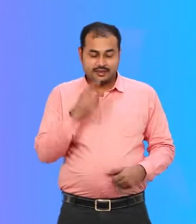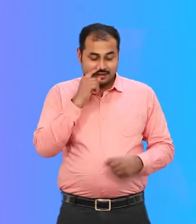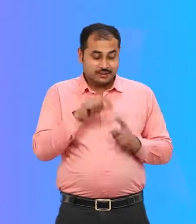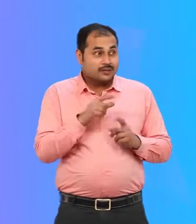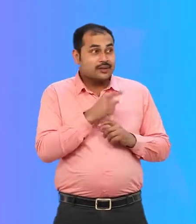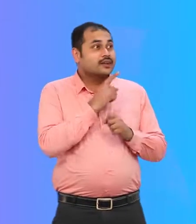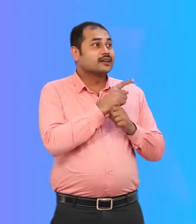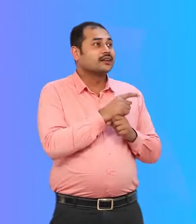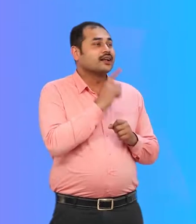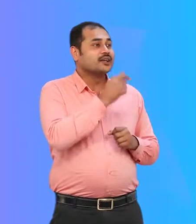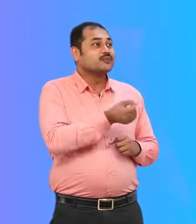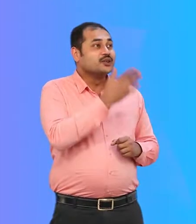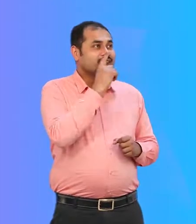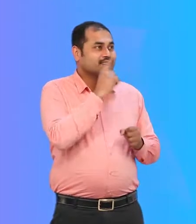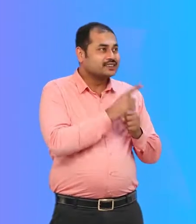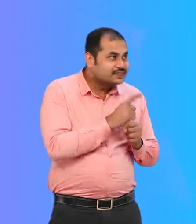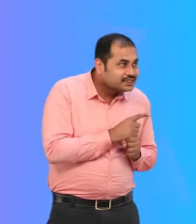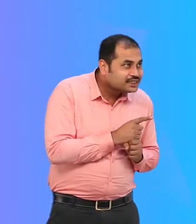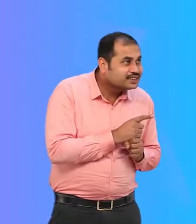ये दुनिया कहती है सुप्रभात मैडम